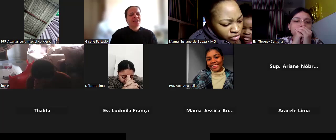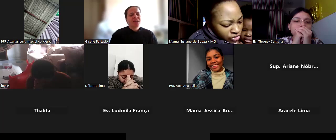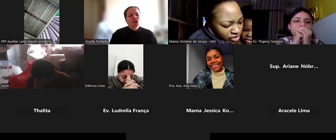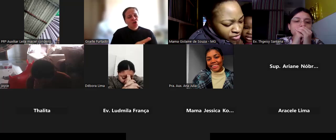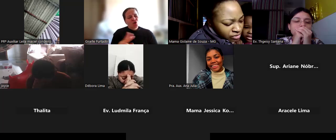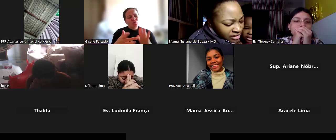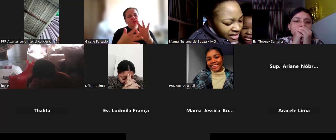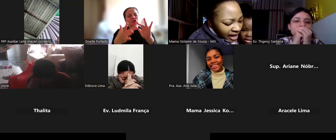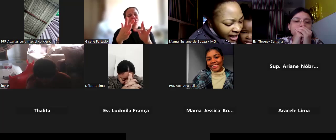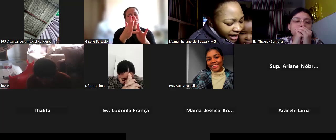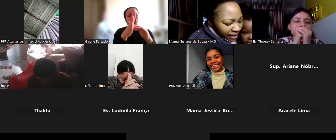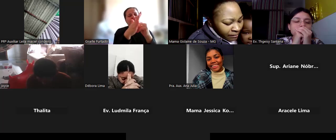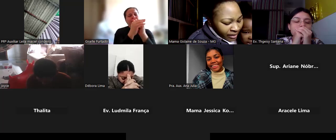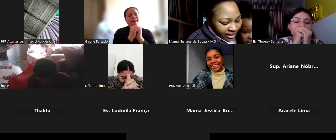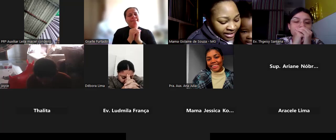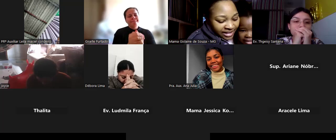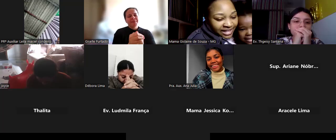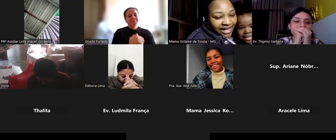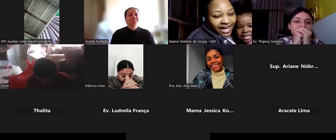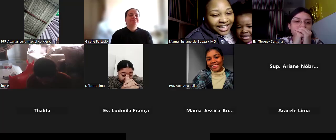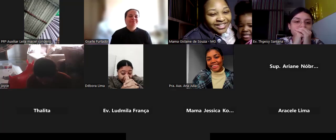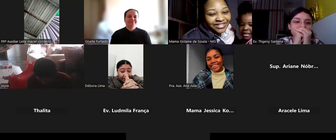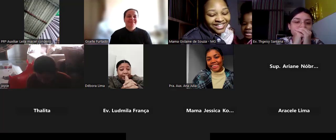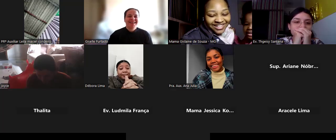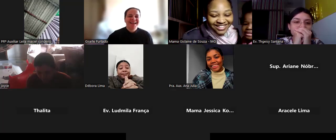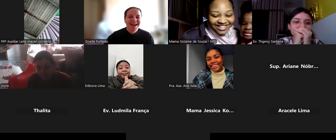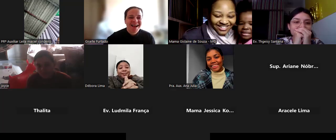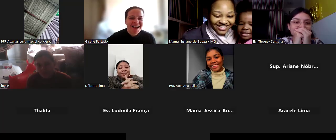de Jesus. Amém. Aleluia.